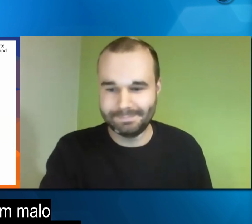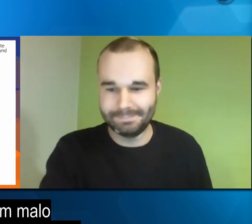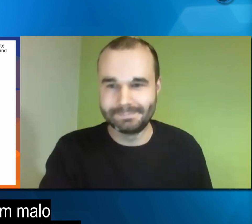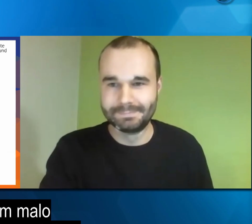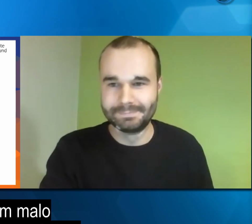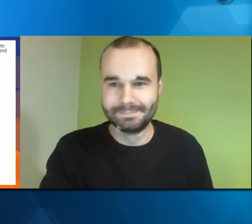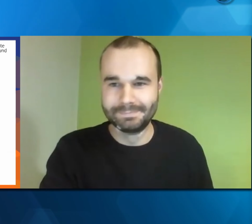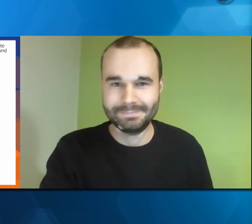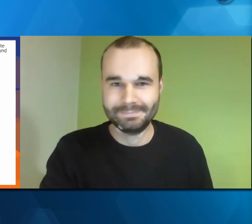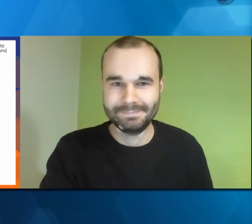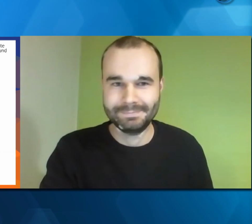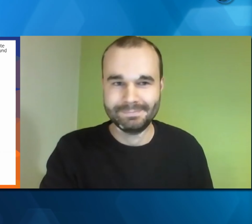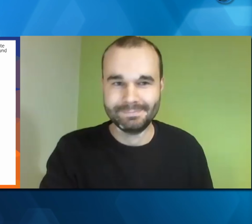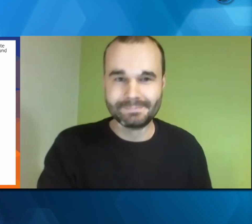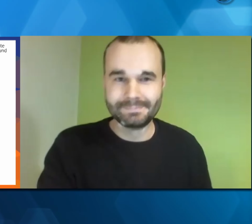podrobno razložim.